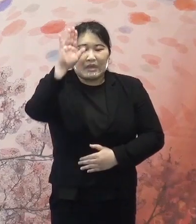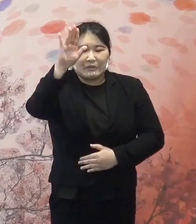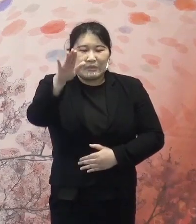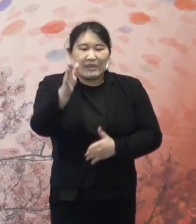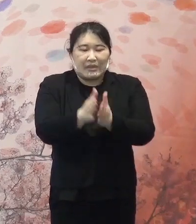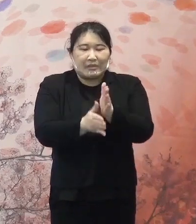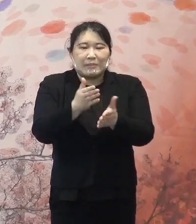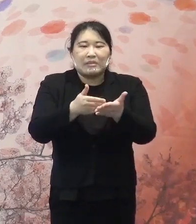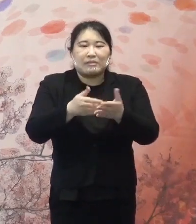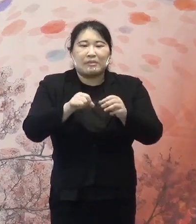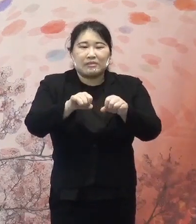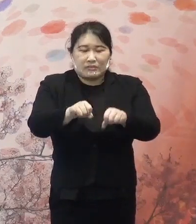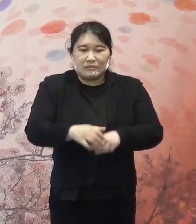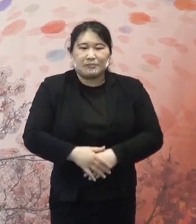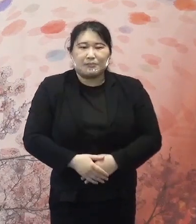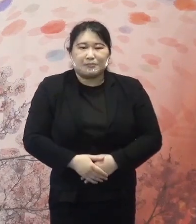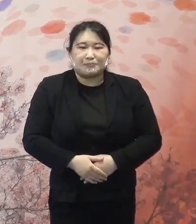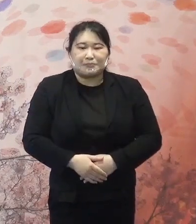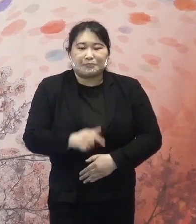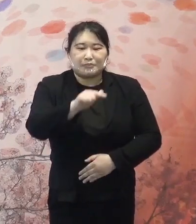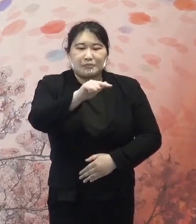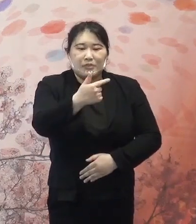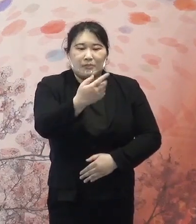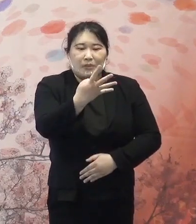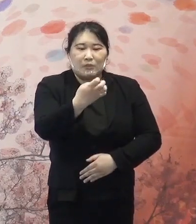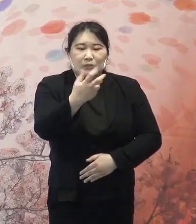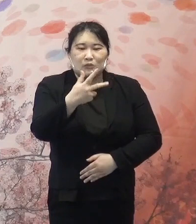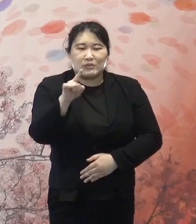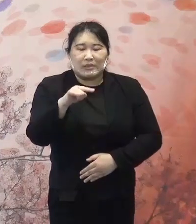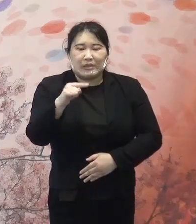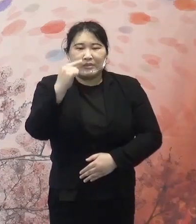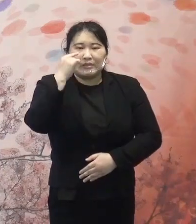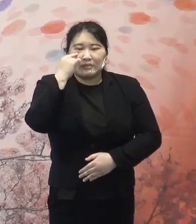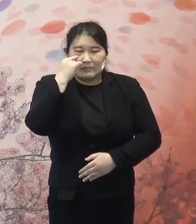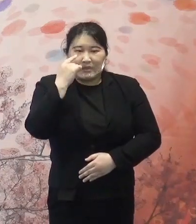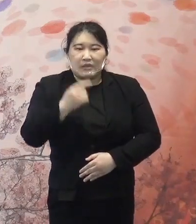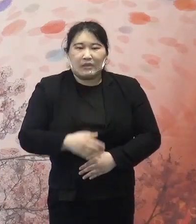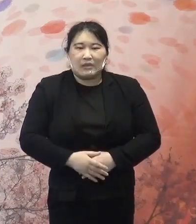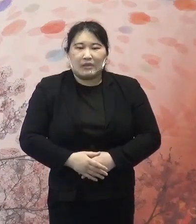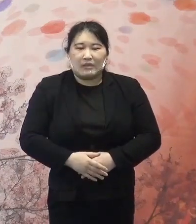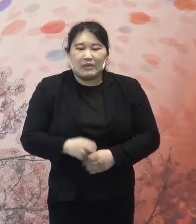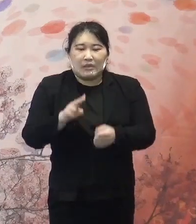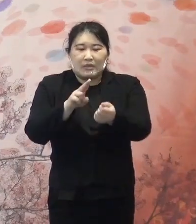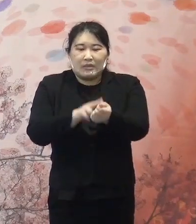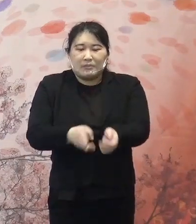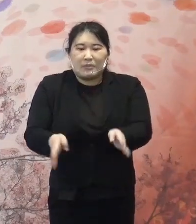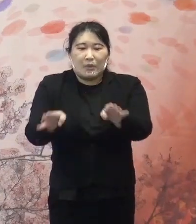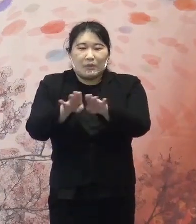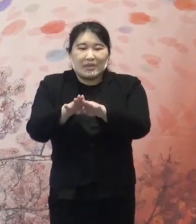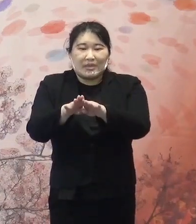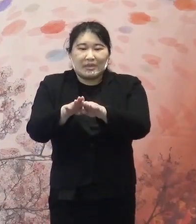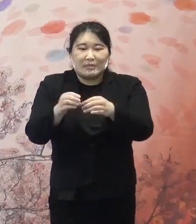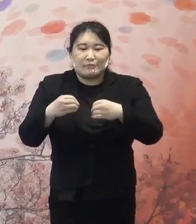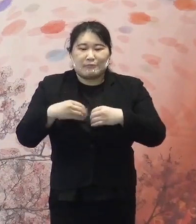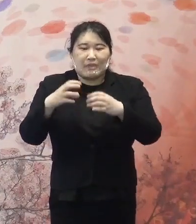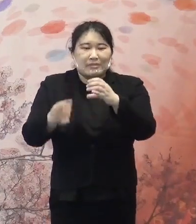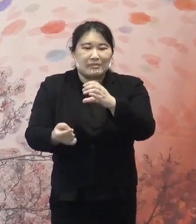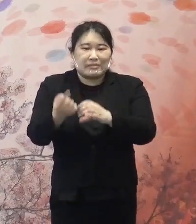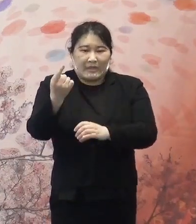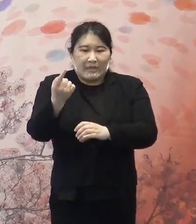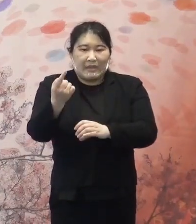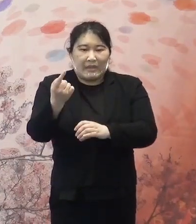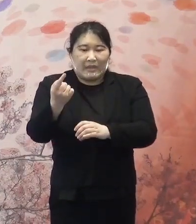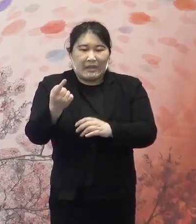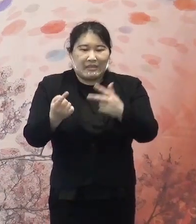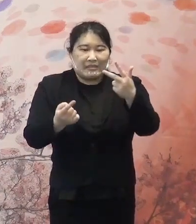介します。647例目は病院クラスターの関係、まあ、7つのクラスター